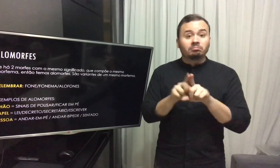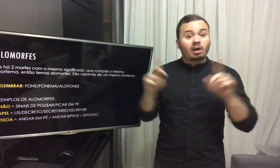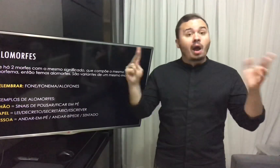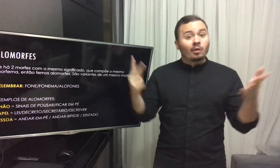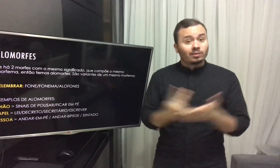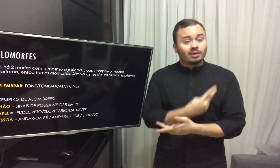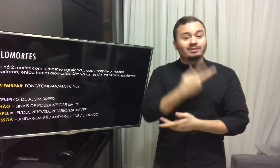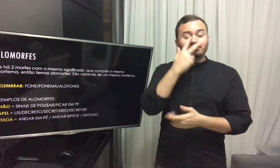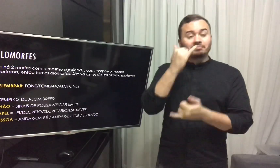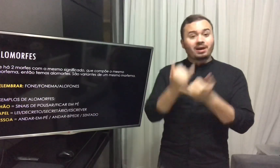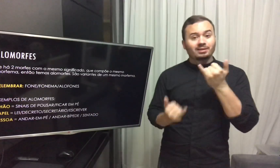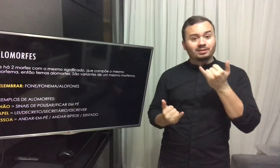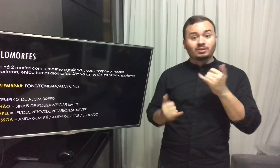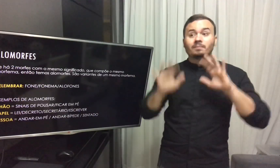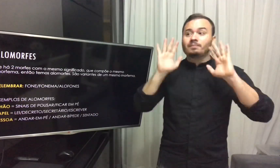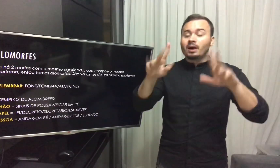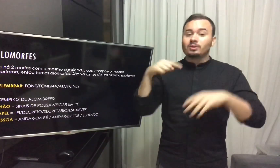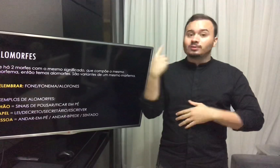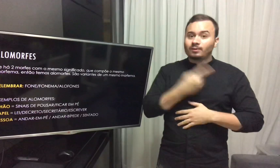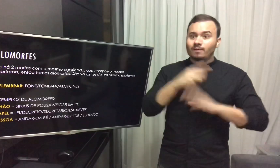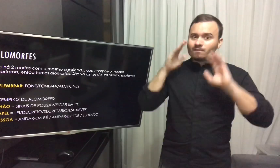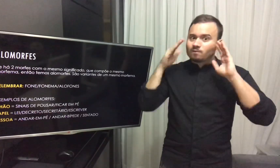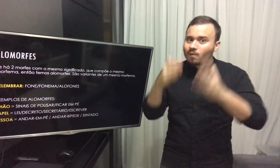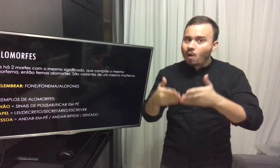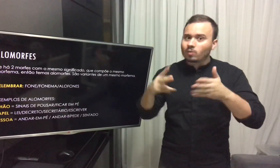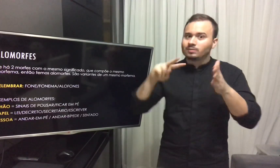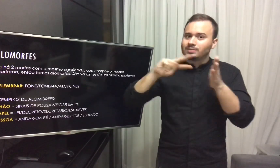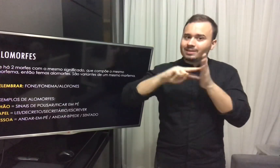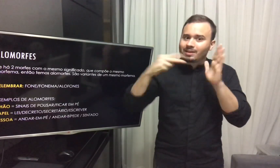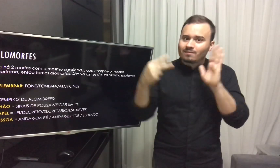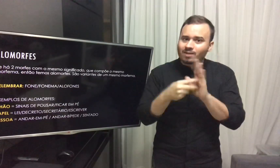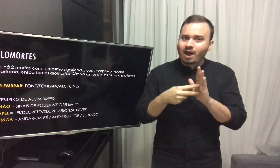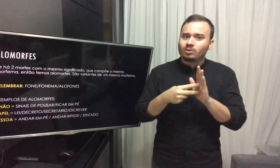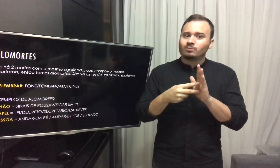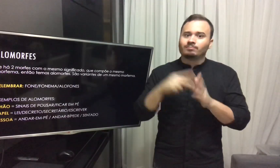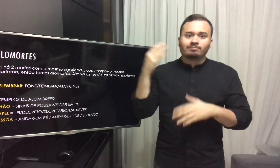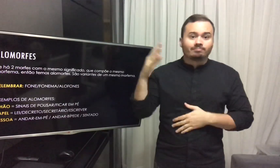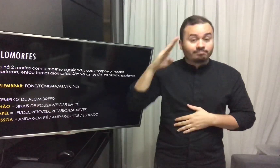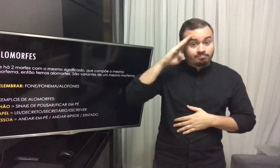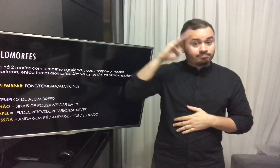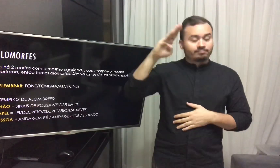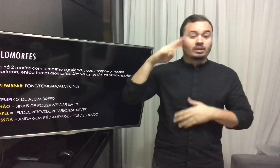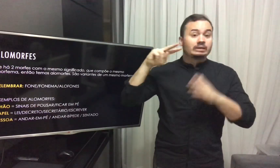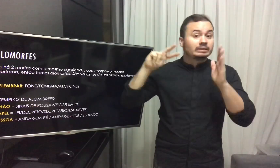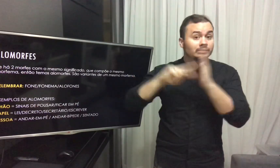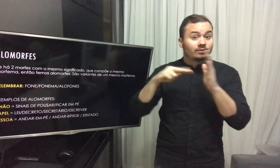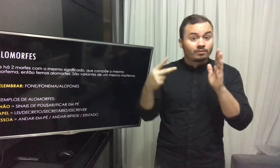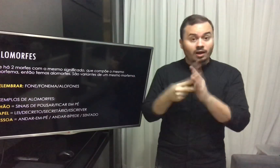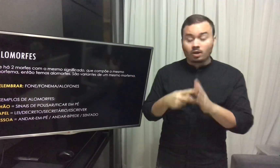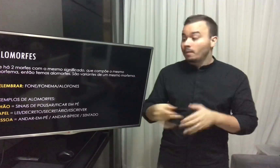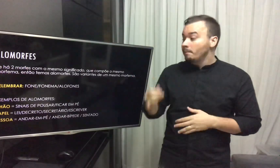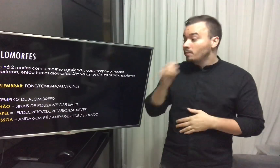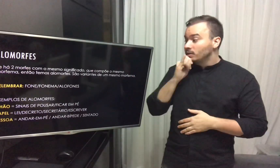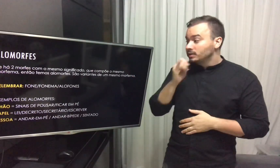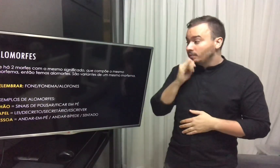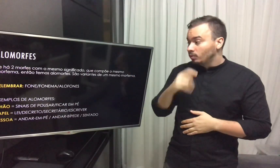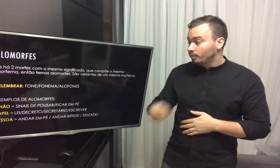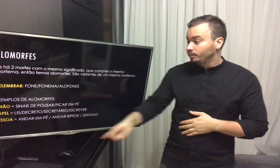E isso são os alofones. Mas aqui a gente está falando de morfemas. Então a gente está